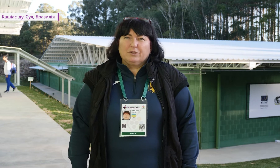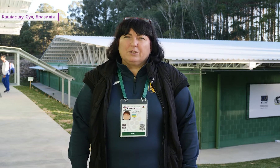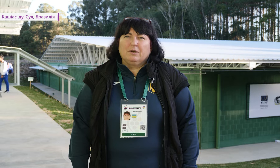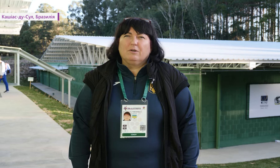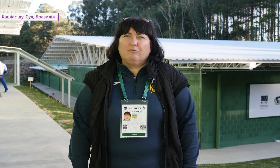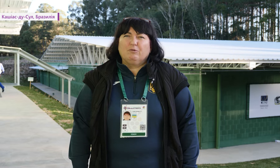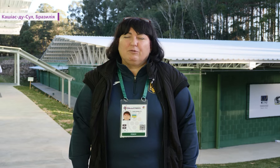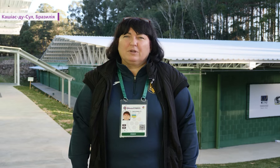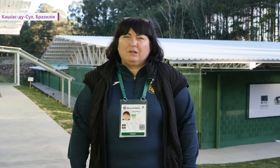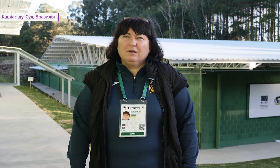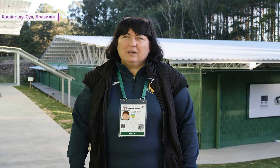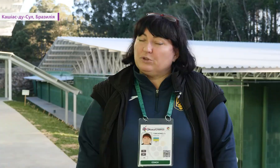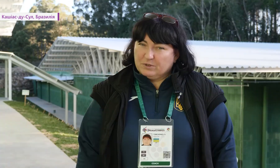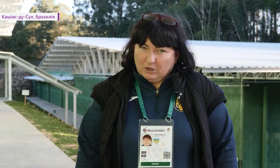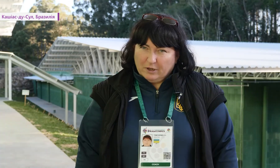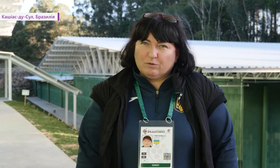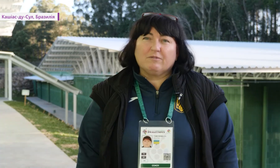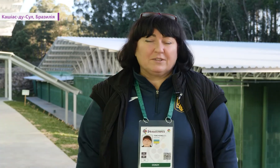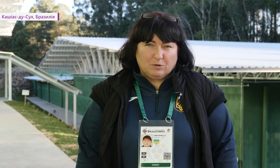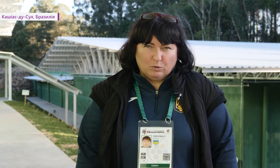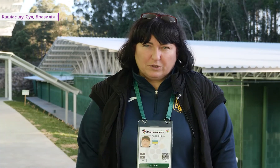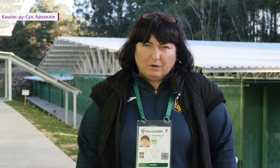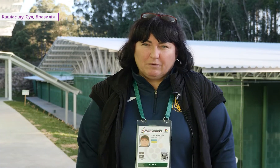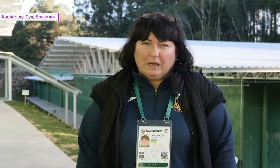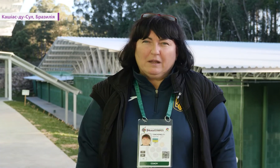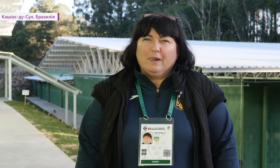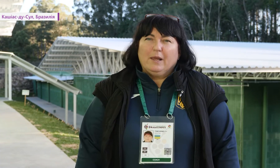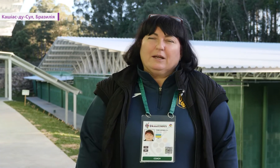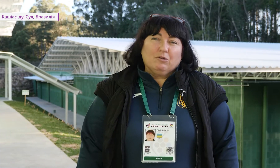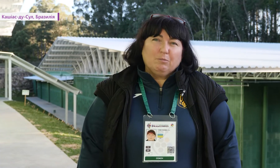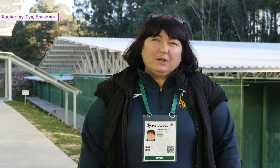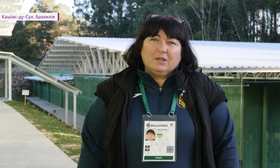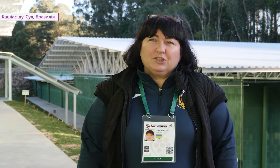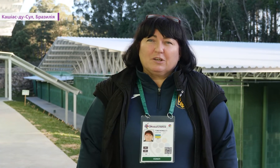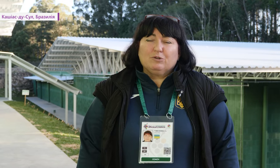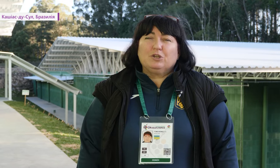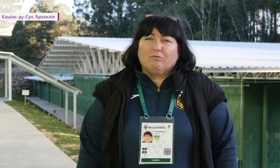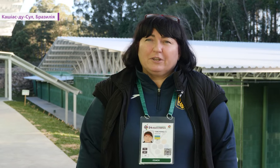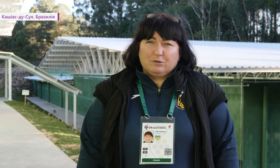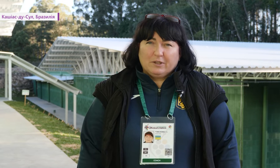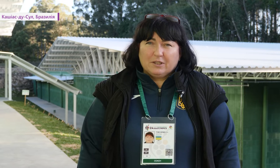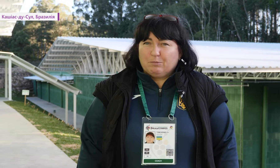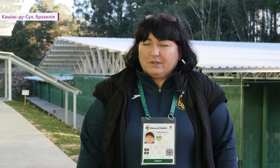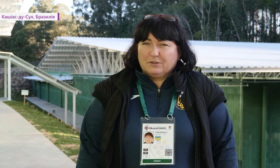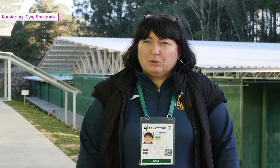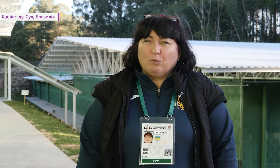виходить півфінал, потім стріляють 20 пострілів. Коли ми очікували результати після 20